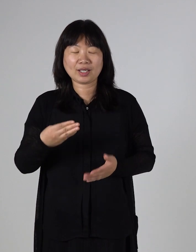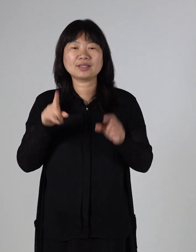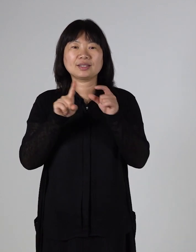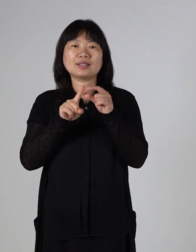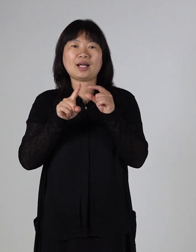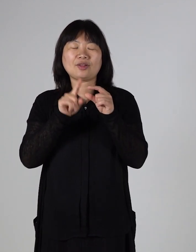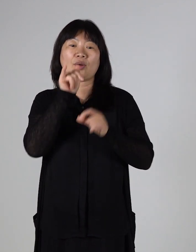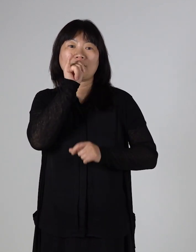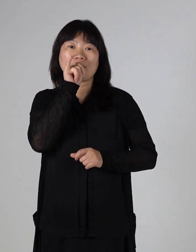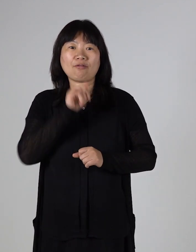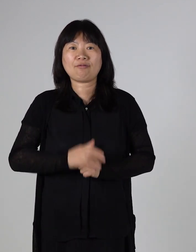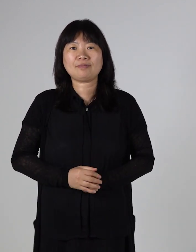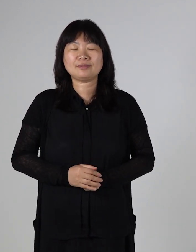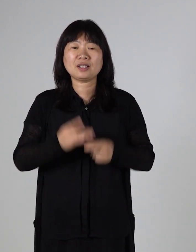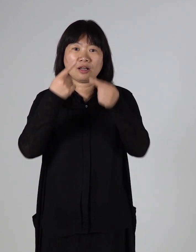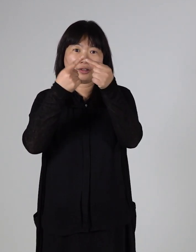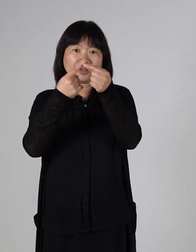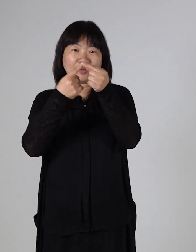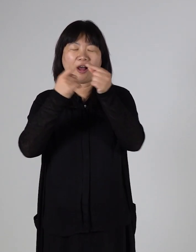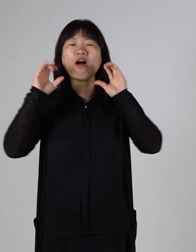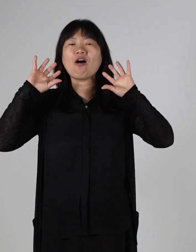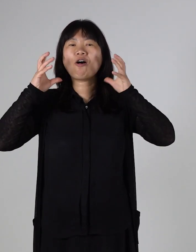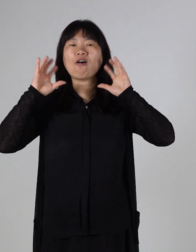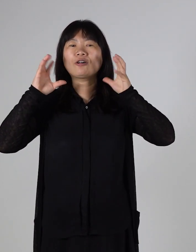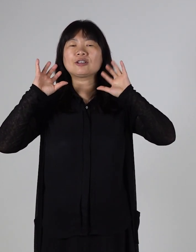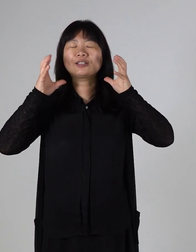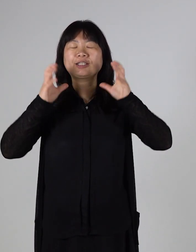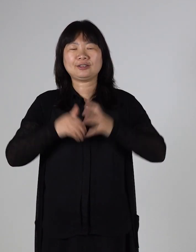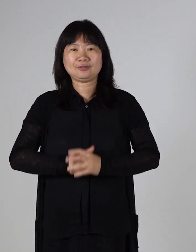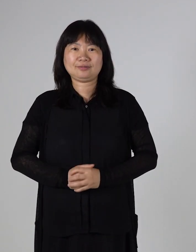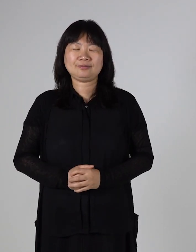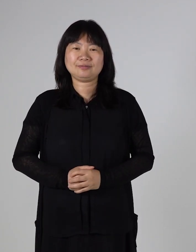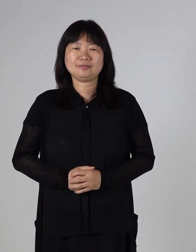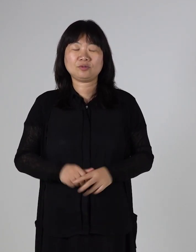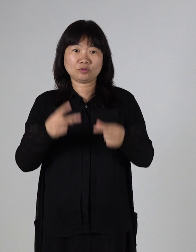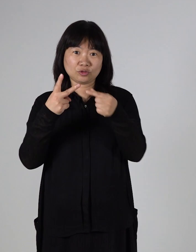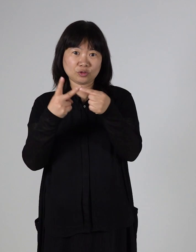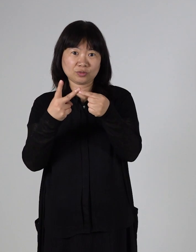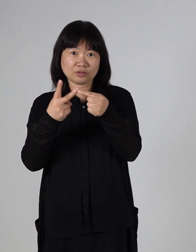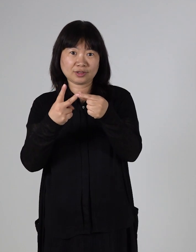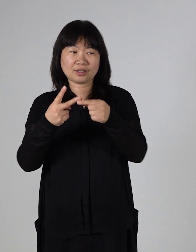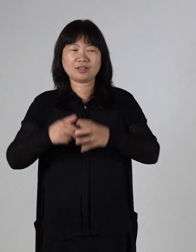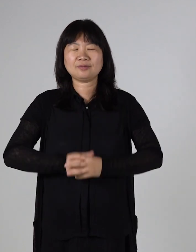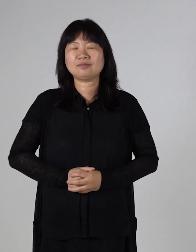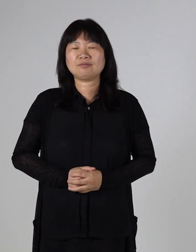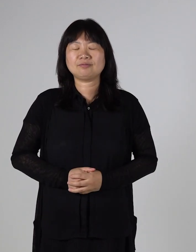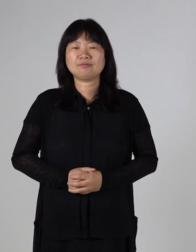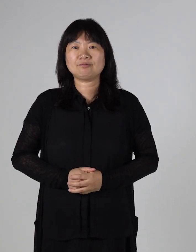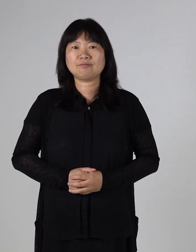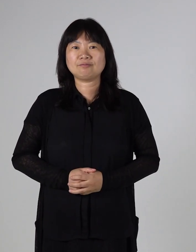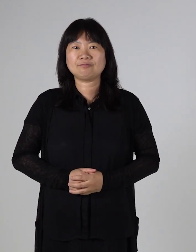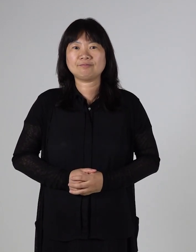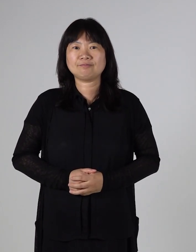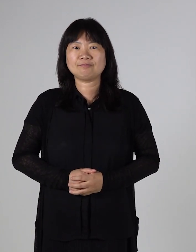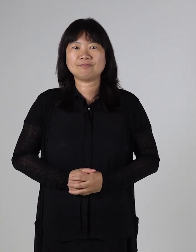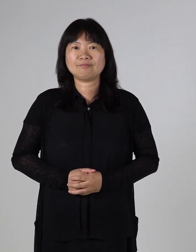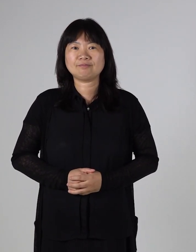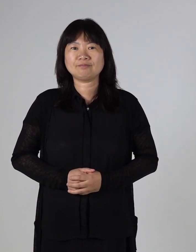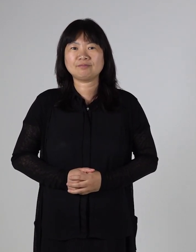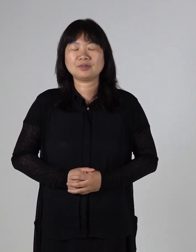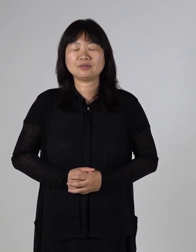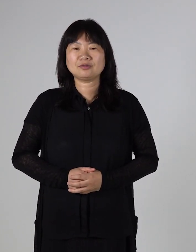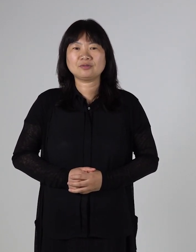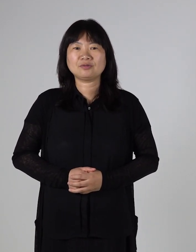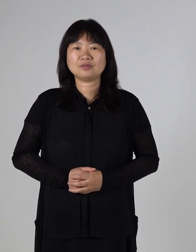첫째는 어린이라는 단어입니다. 어린이. 그리고 두 번째는 뜻밖에도 실족해